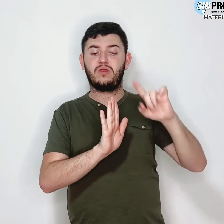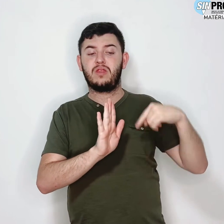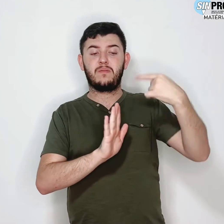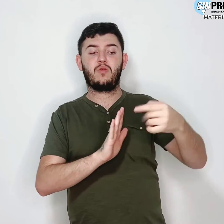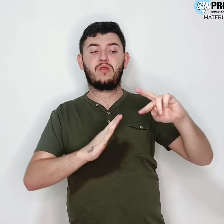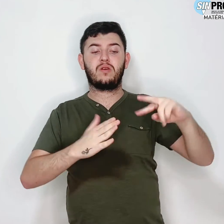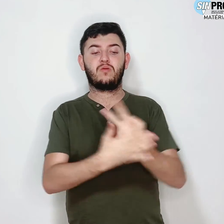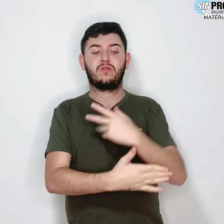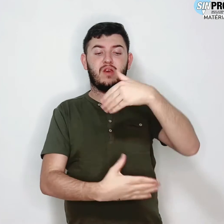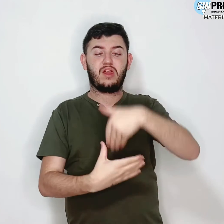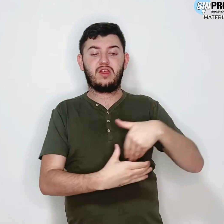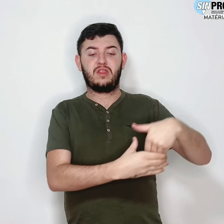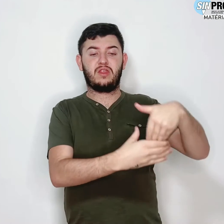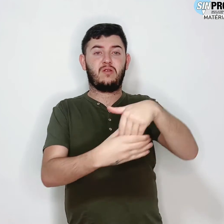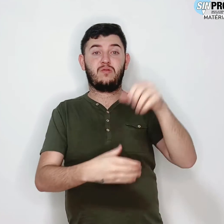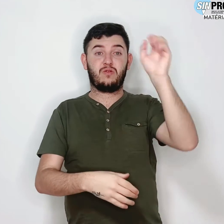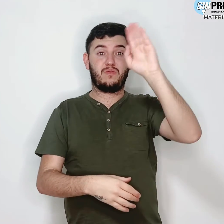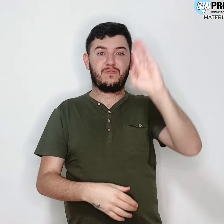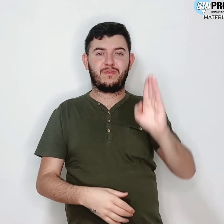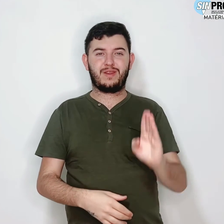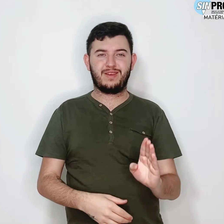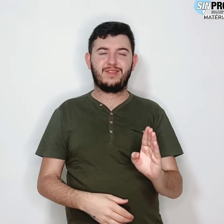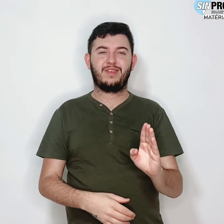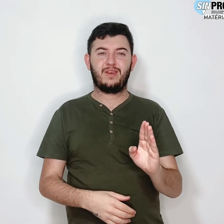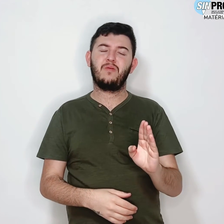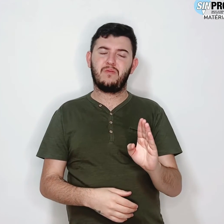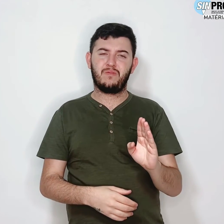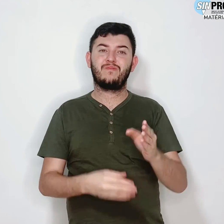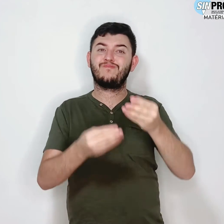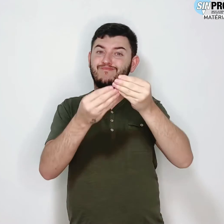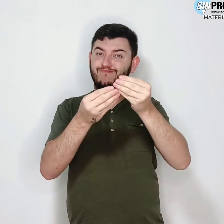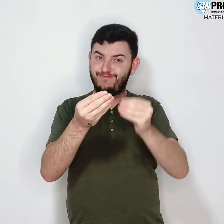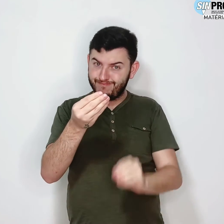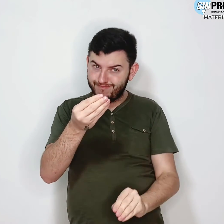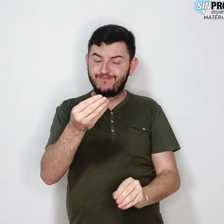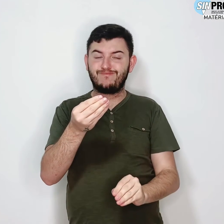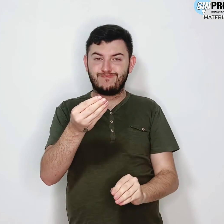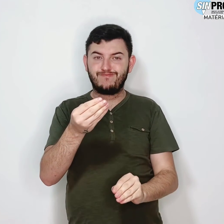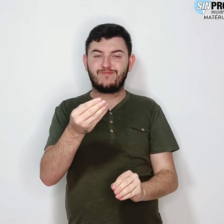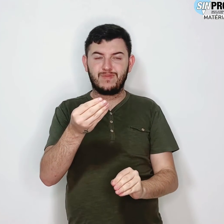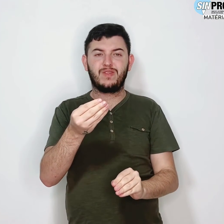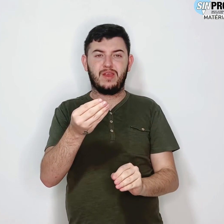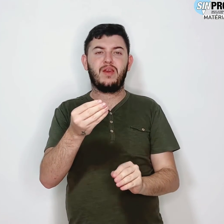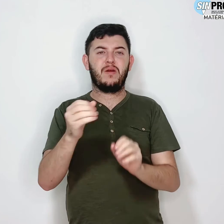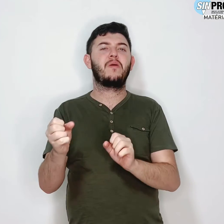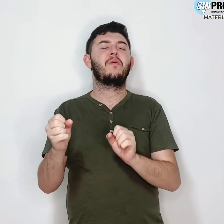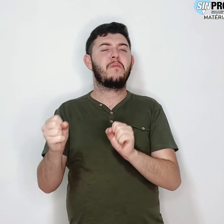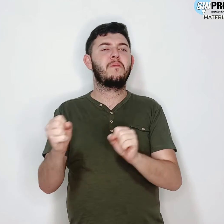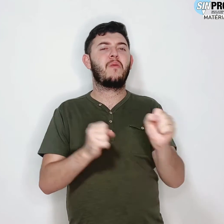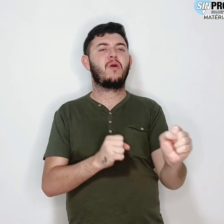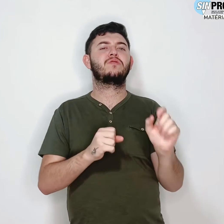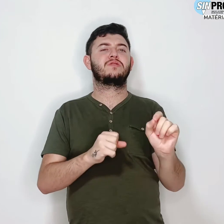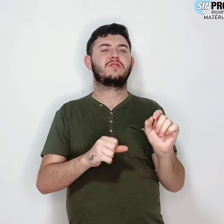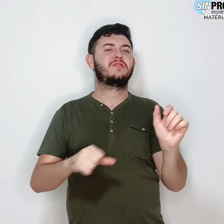eleições brasileiras estão novamente ameaçadas de se tornarem mecanismo de certificação das